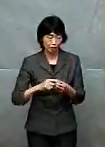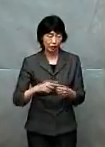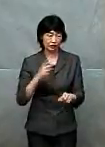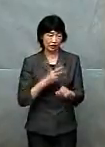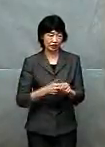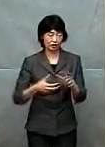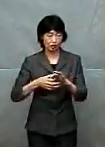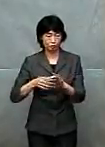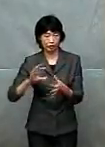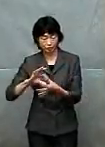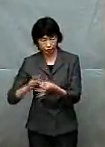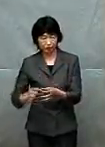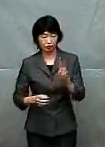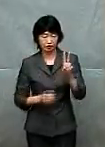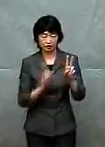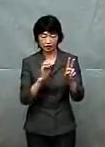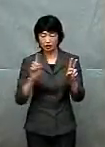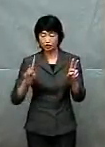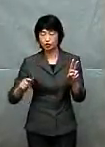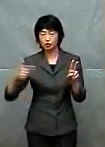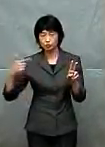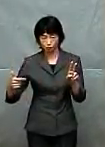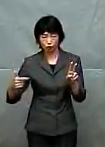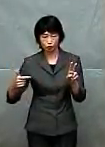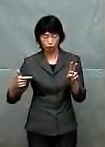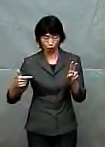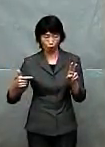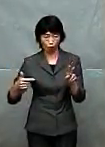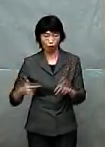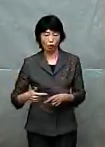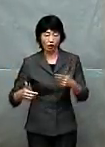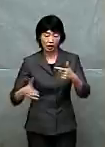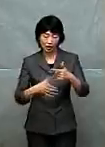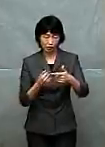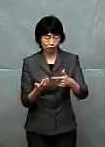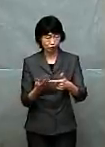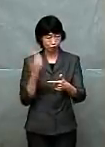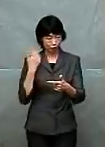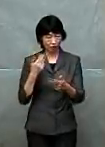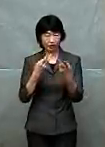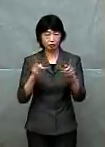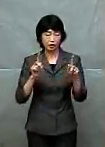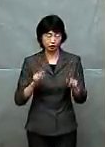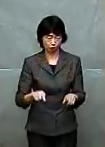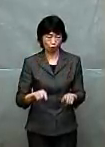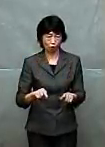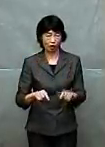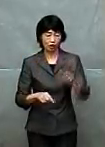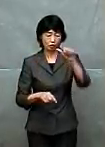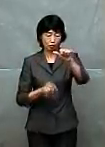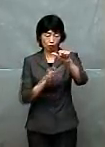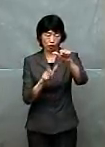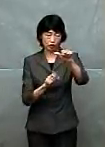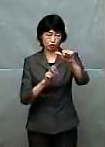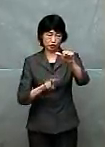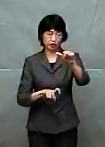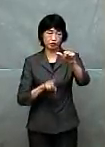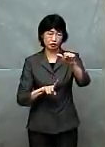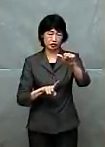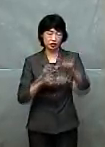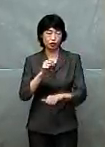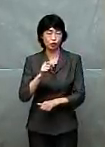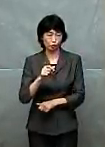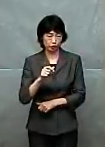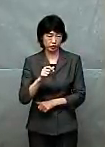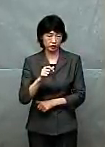ック2016の大会半年前イベントを5月21日土